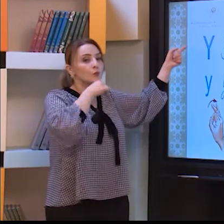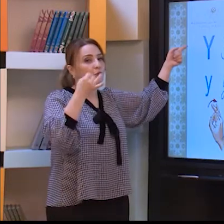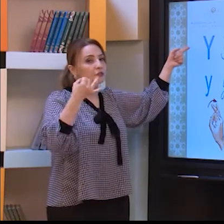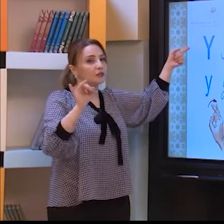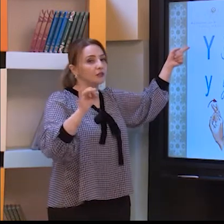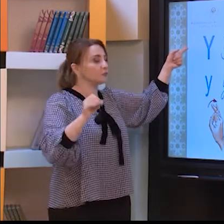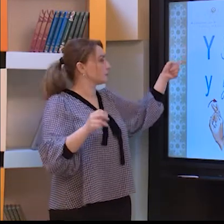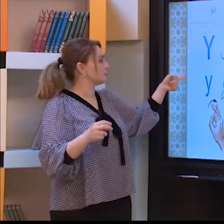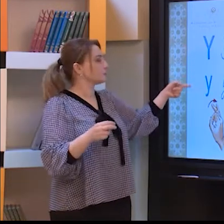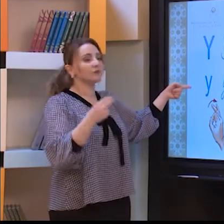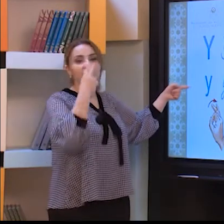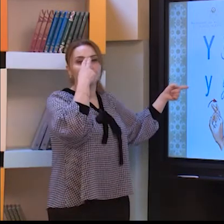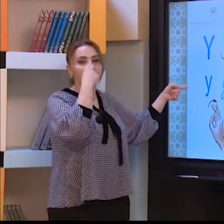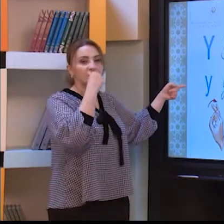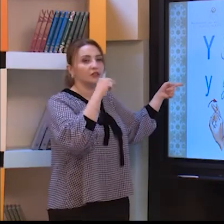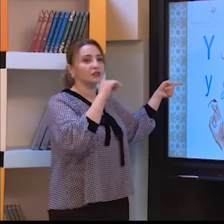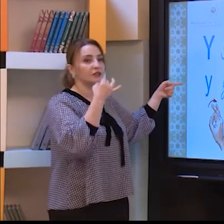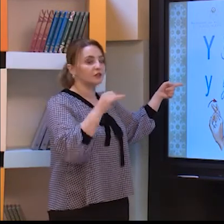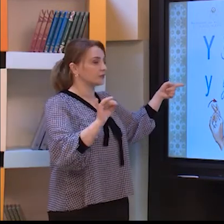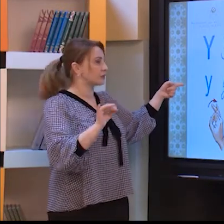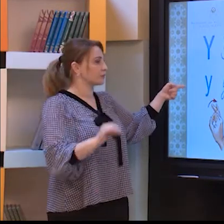Böyük Y, kiçik Y.